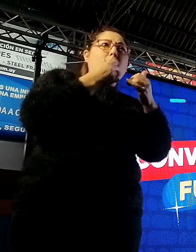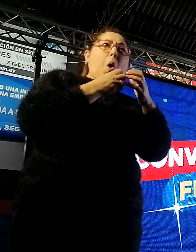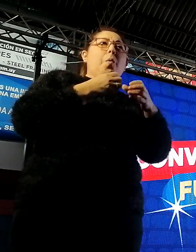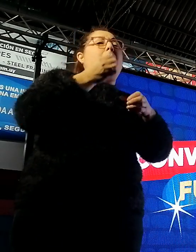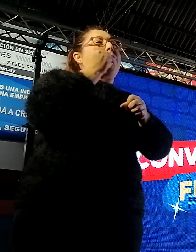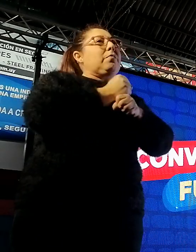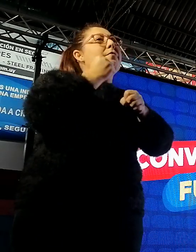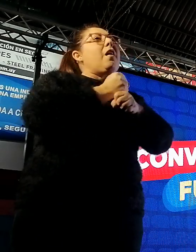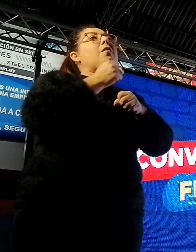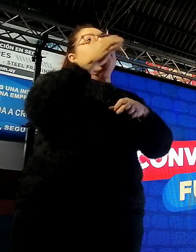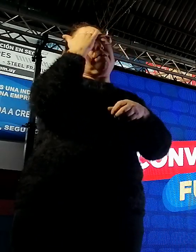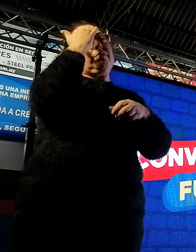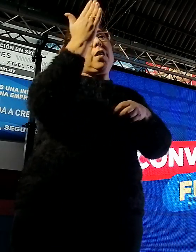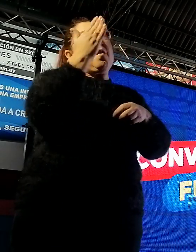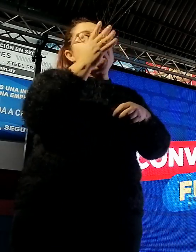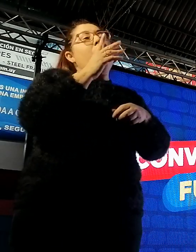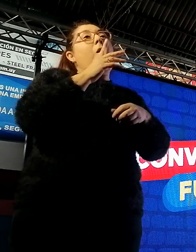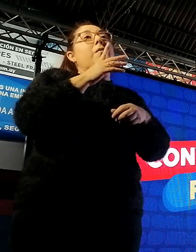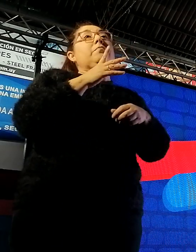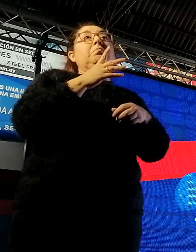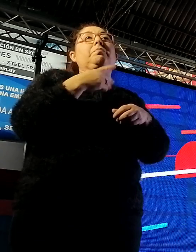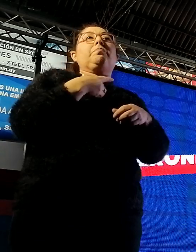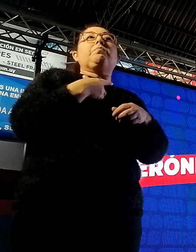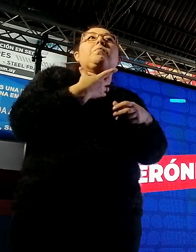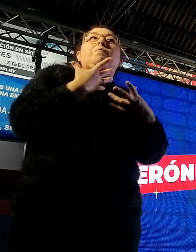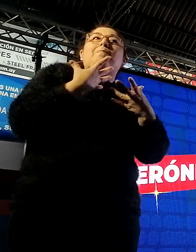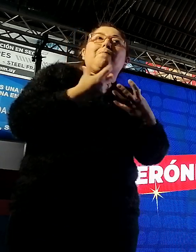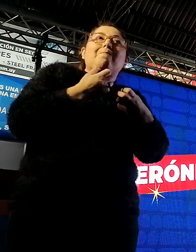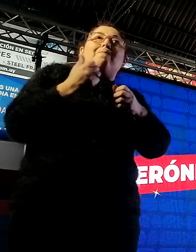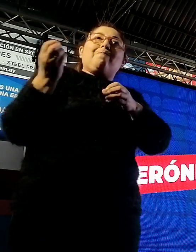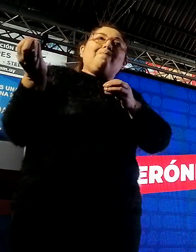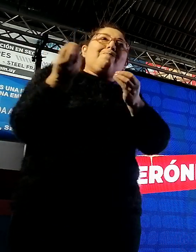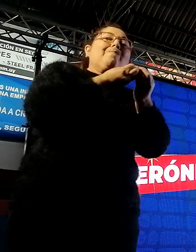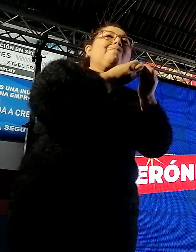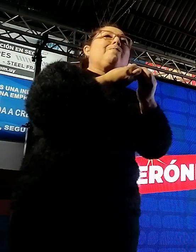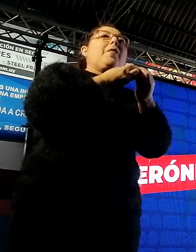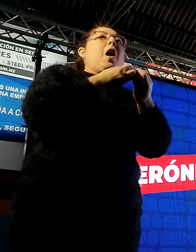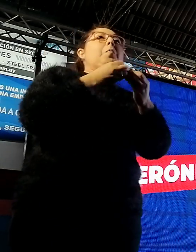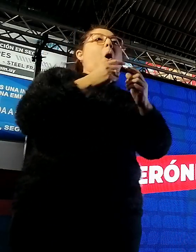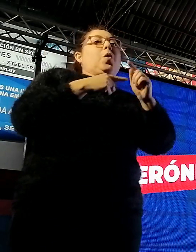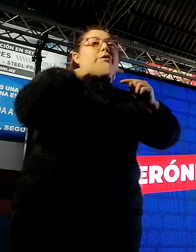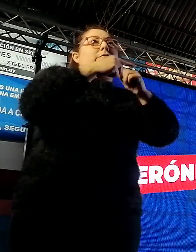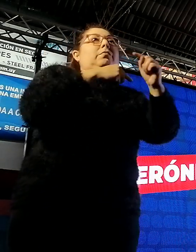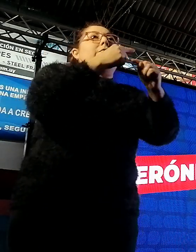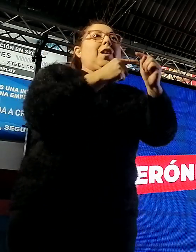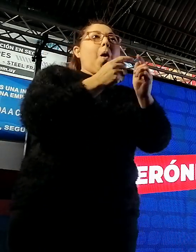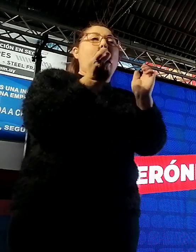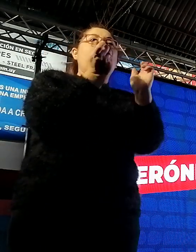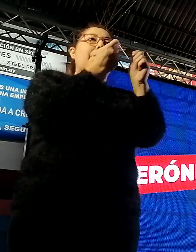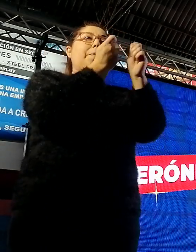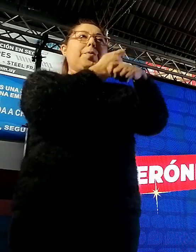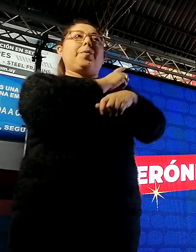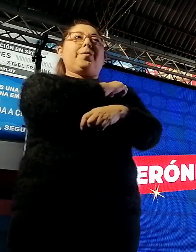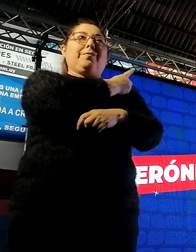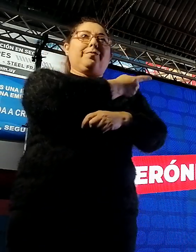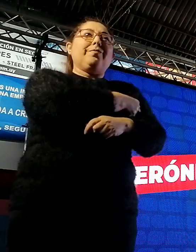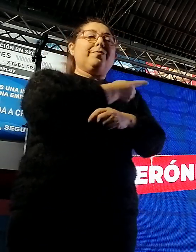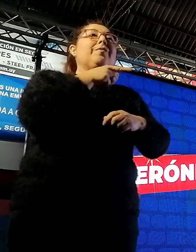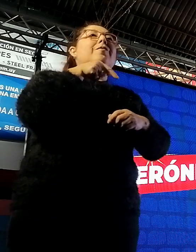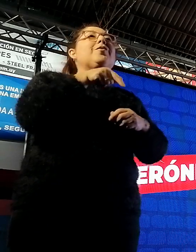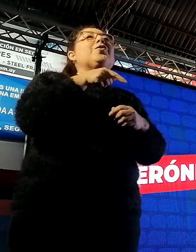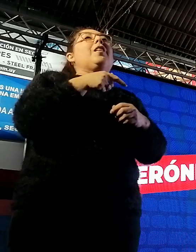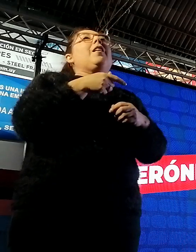cuenta con ustedes para que sigamos dándole potencia transformadora con la experiencia